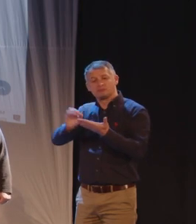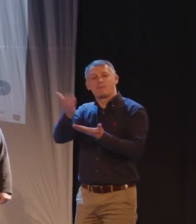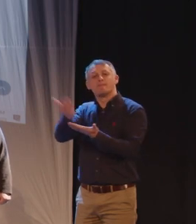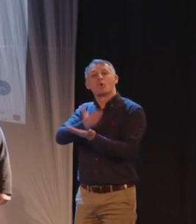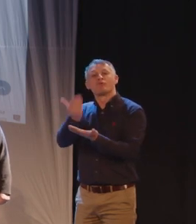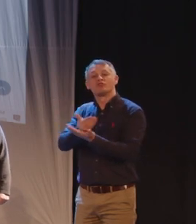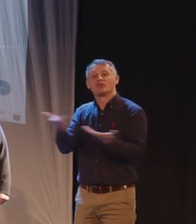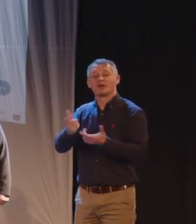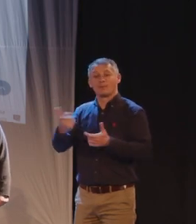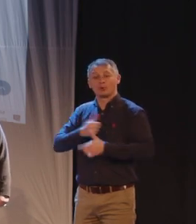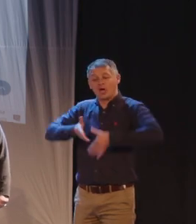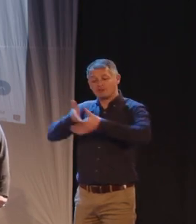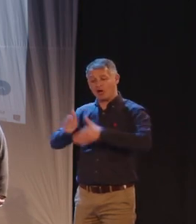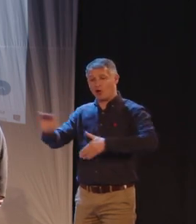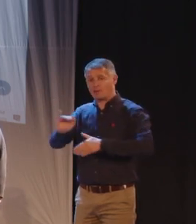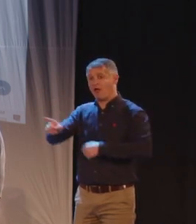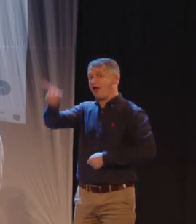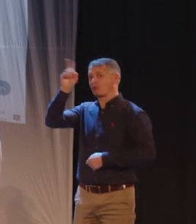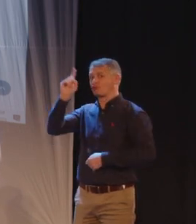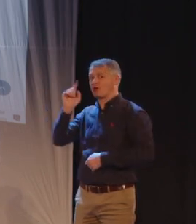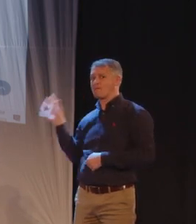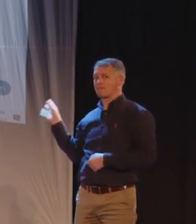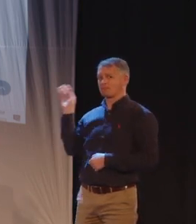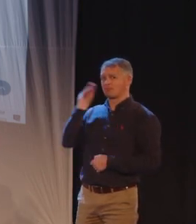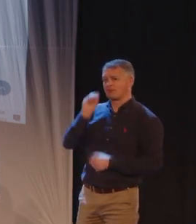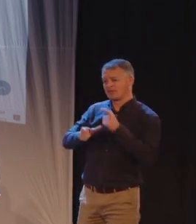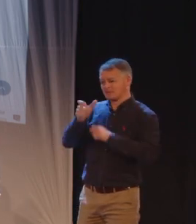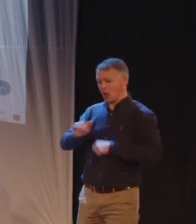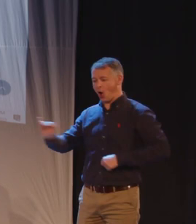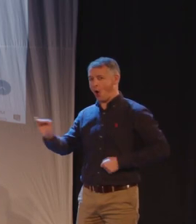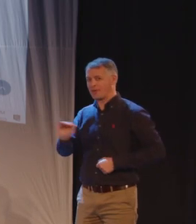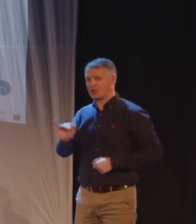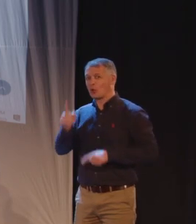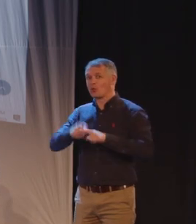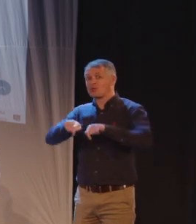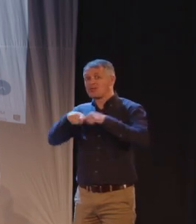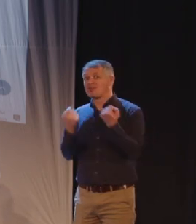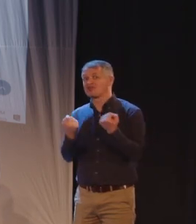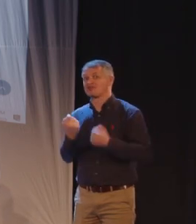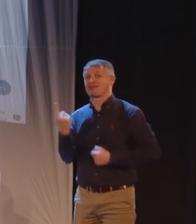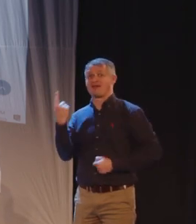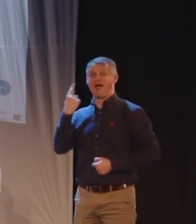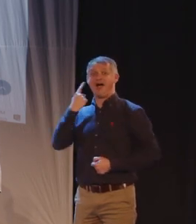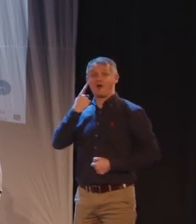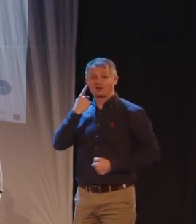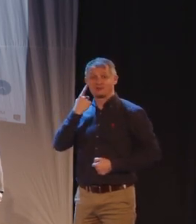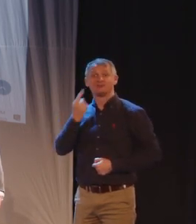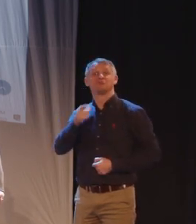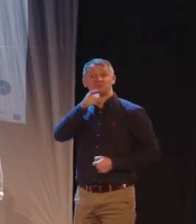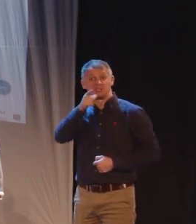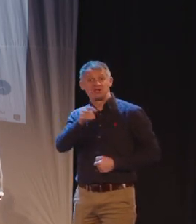ajuta copiii. Atunci am aflat despre copiii cu deficiență de auz, că